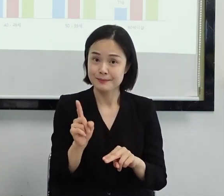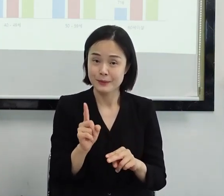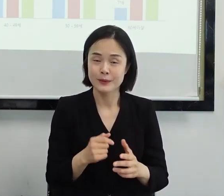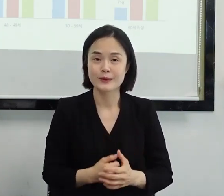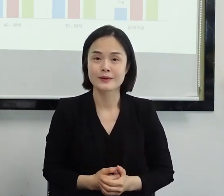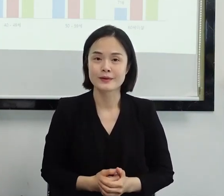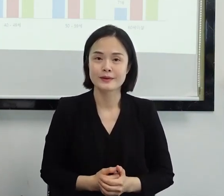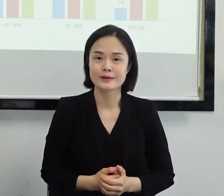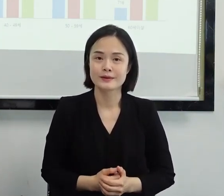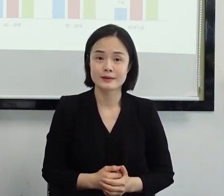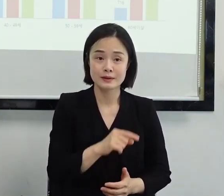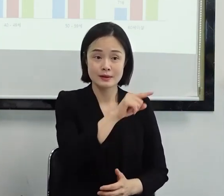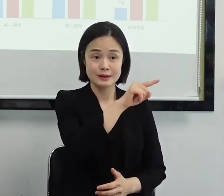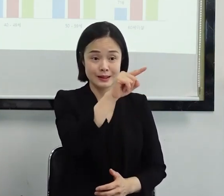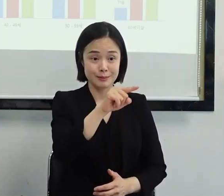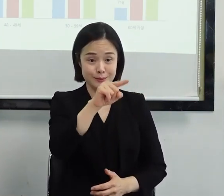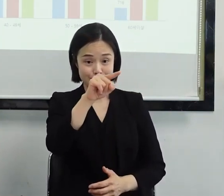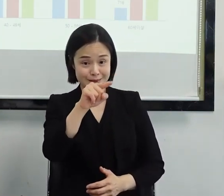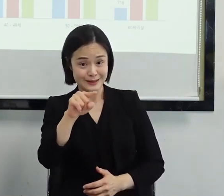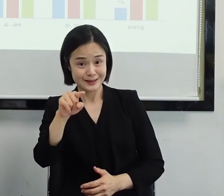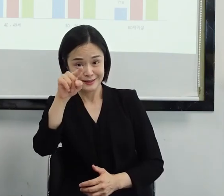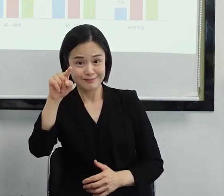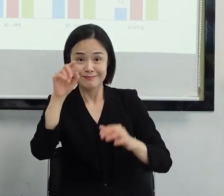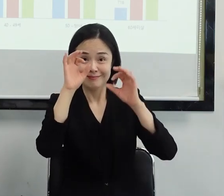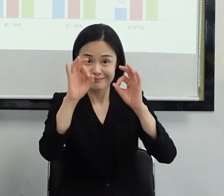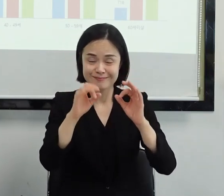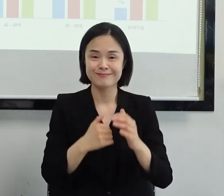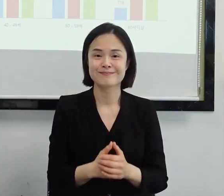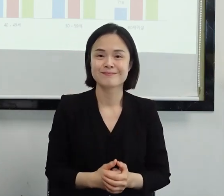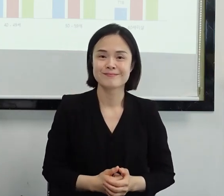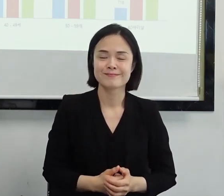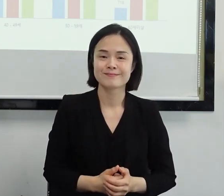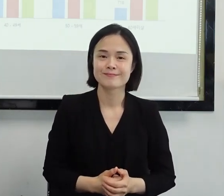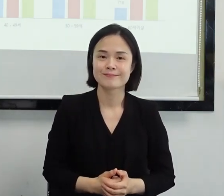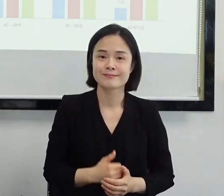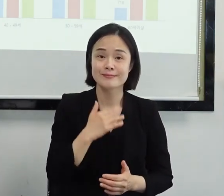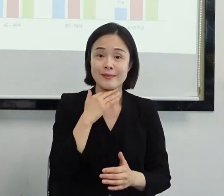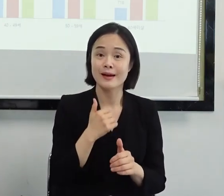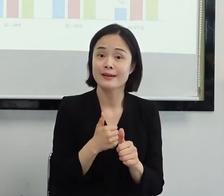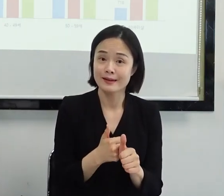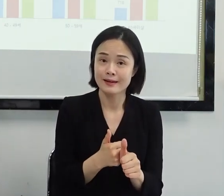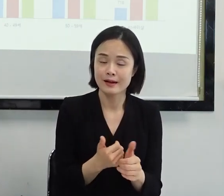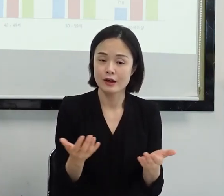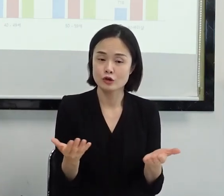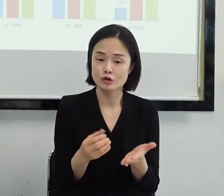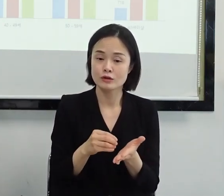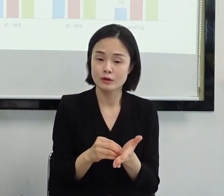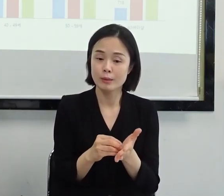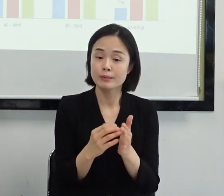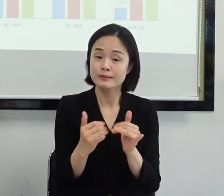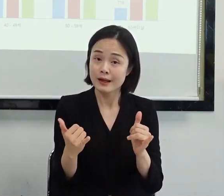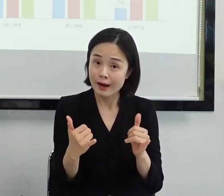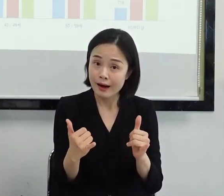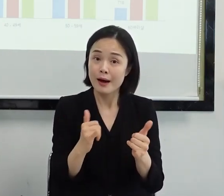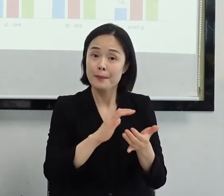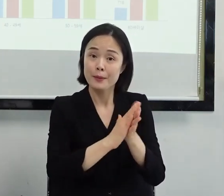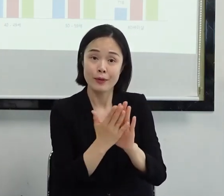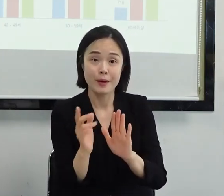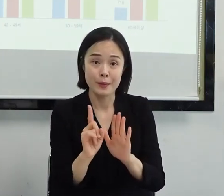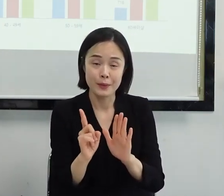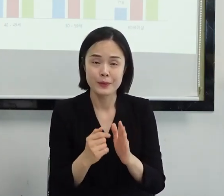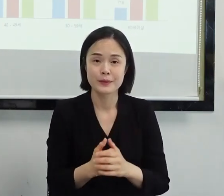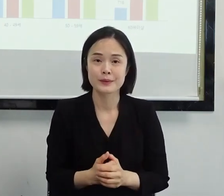드렸는데 이 그래프도 똑같습니다. 연령별 일자리 수, 그러니까 취업자가 어떻게 바뀌었는지를 보면